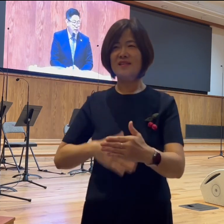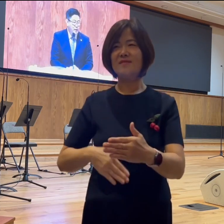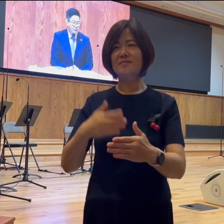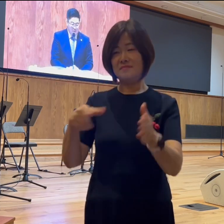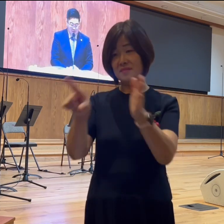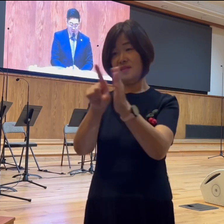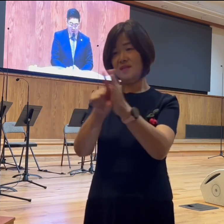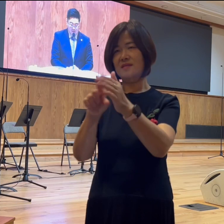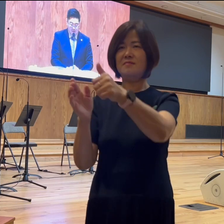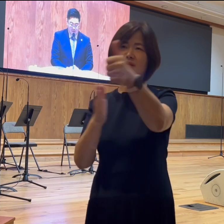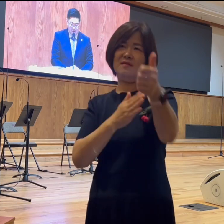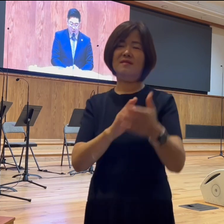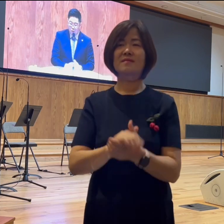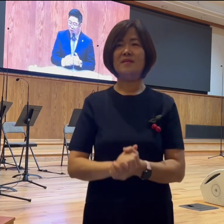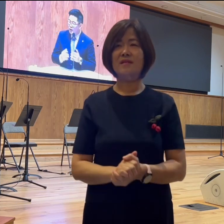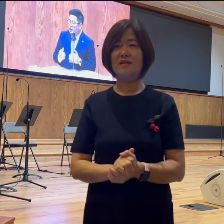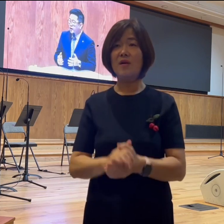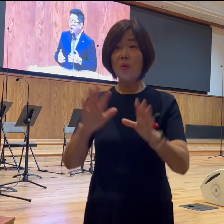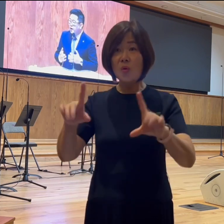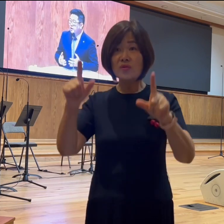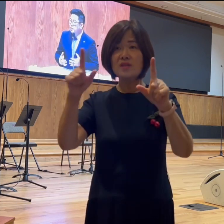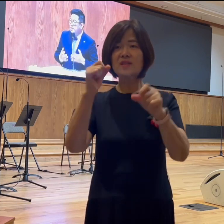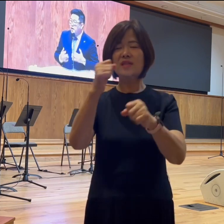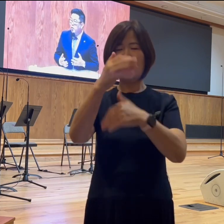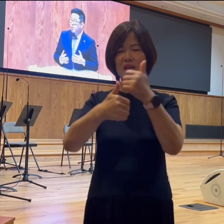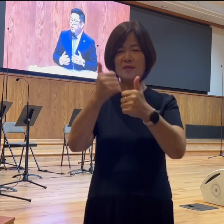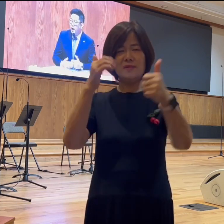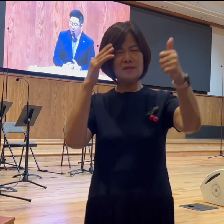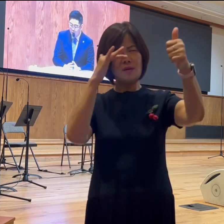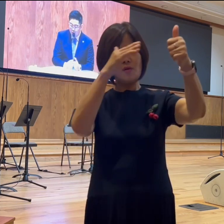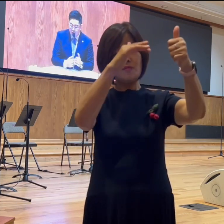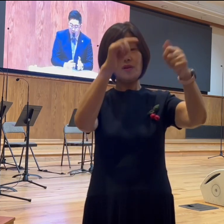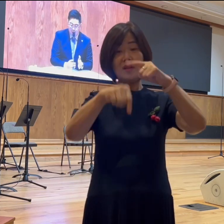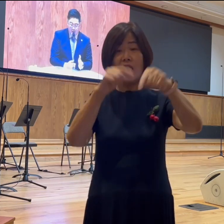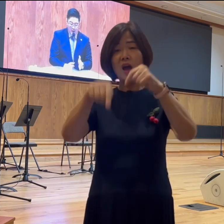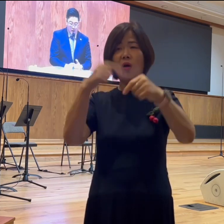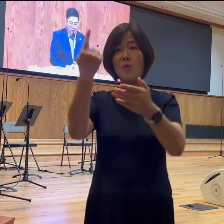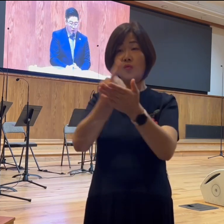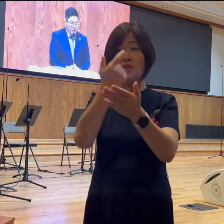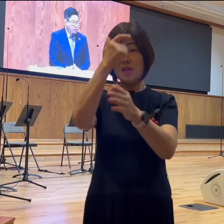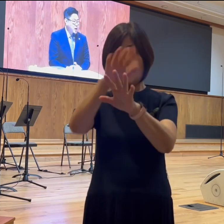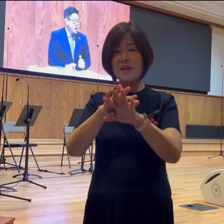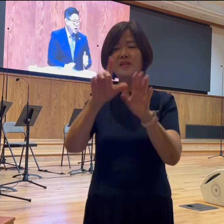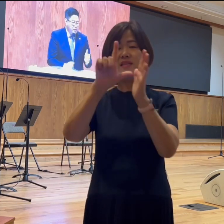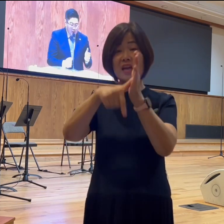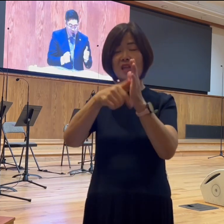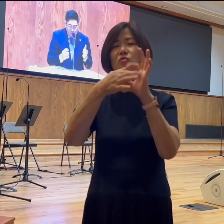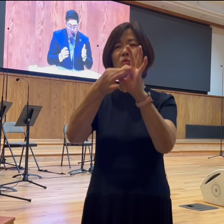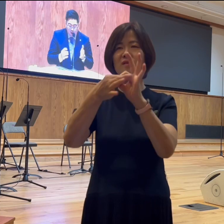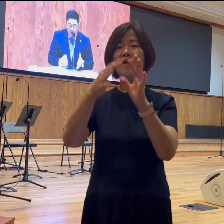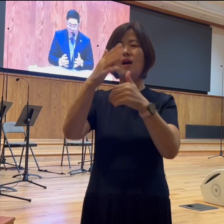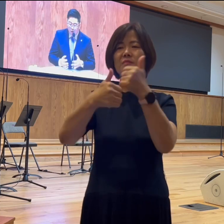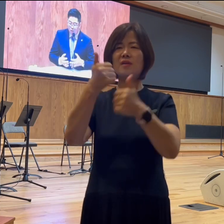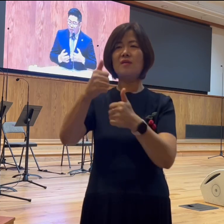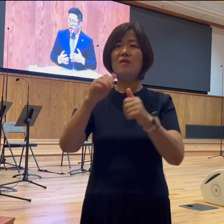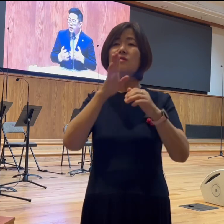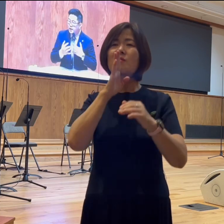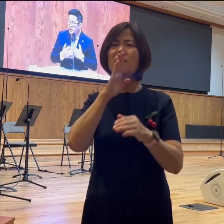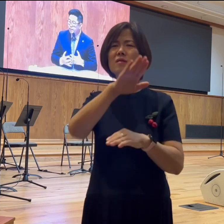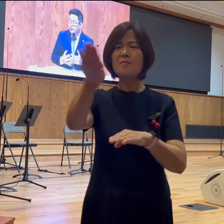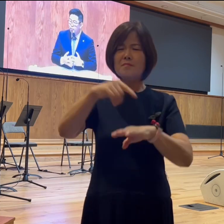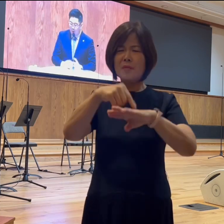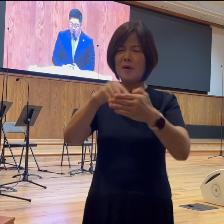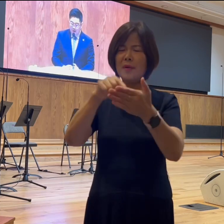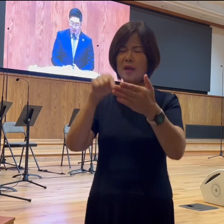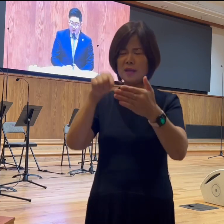바랍니다. 그리고 오늘 이 하나님을 사모하며 나아오는 예배의 시간을 통해서 하나님께서 그런 여러분의 마음에